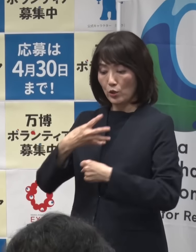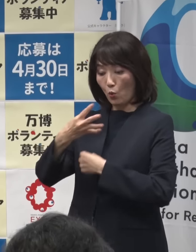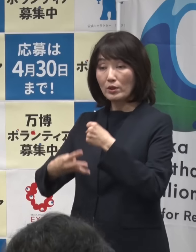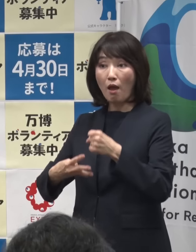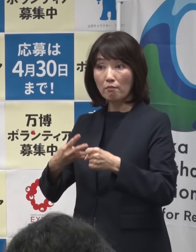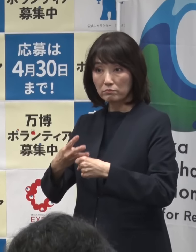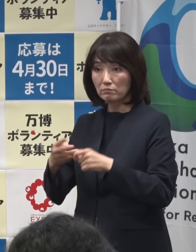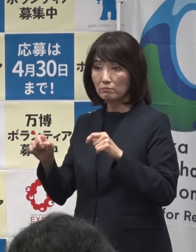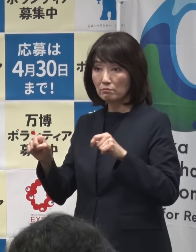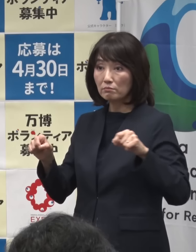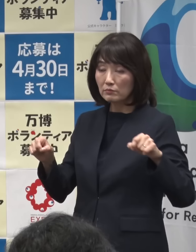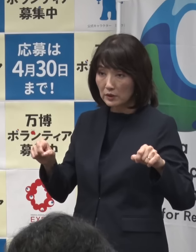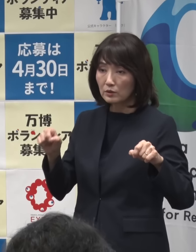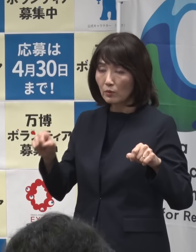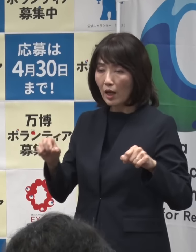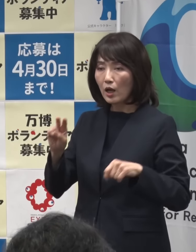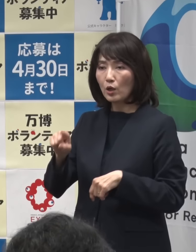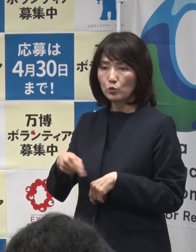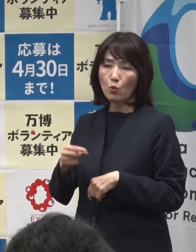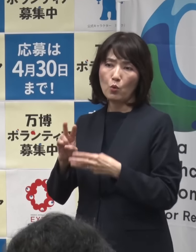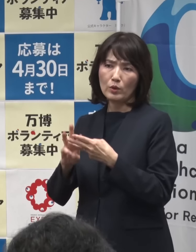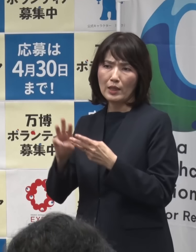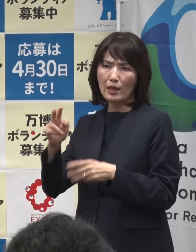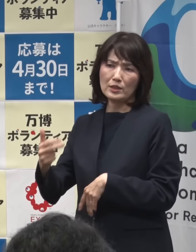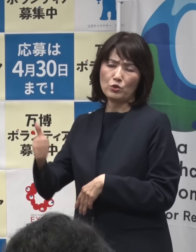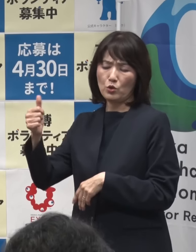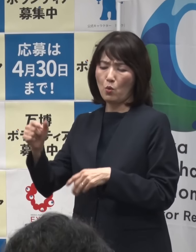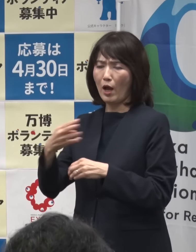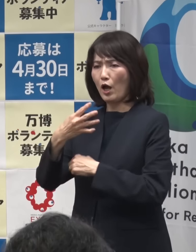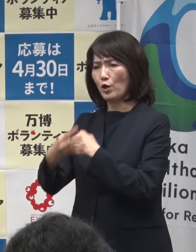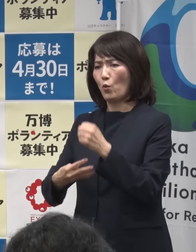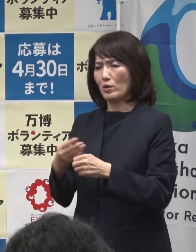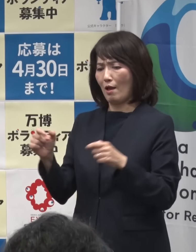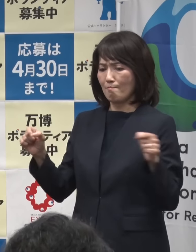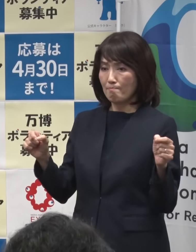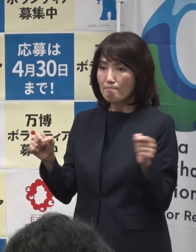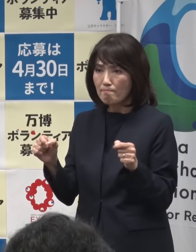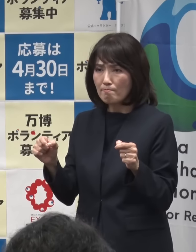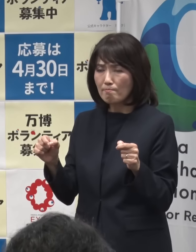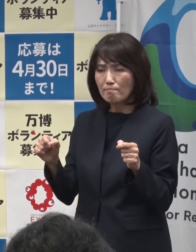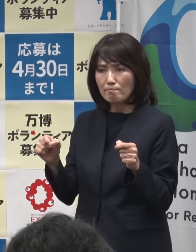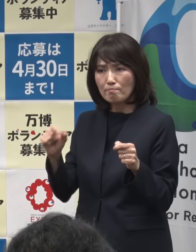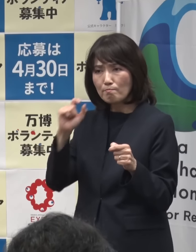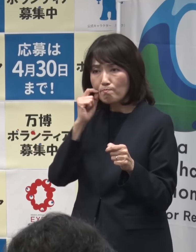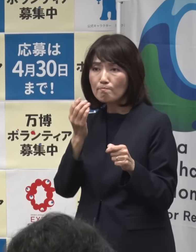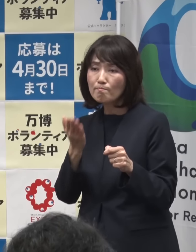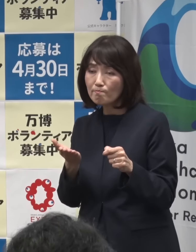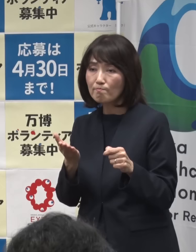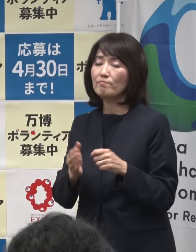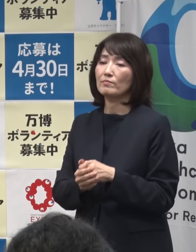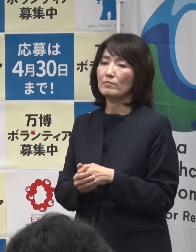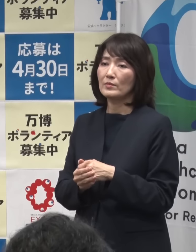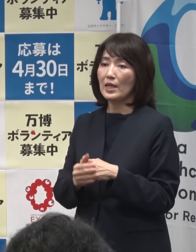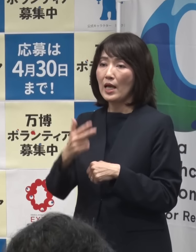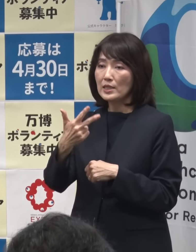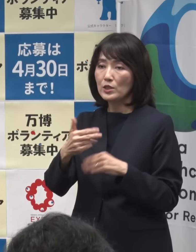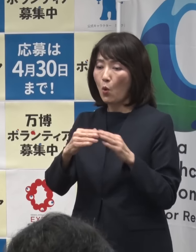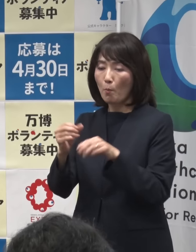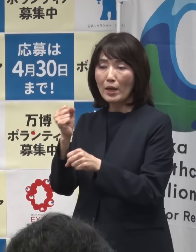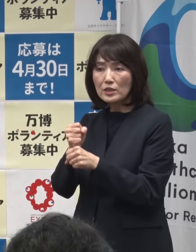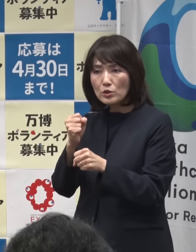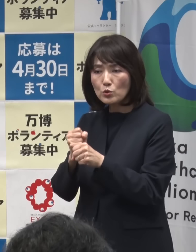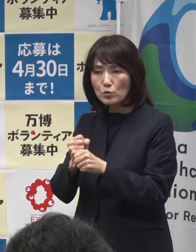というふうな点に関しても、野田市長はですね、この4年っていうのをもうちょっと圧縮することはできないのかと、要はその市のそのまちづくり構想に